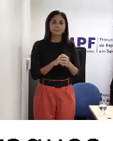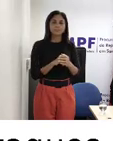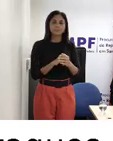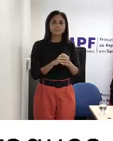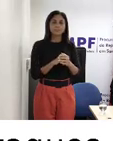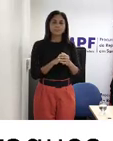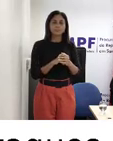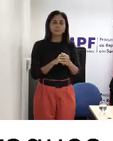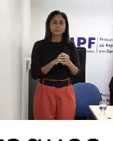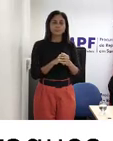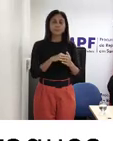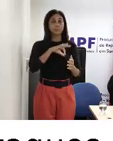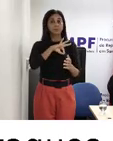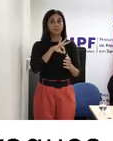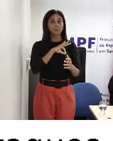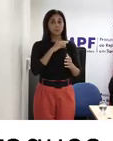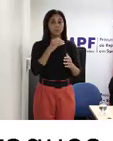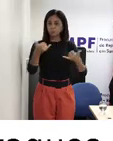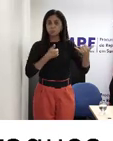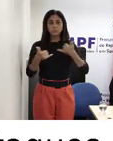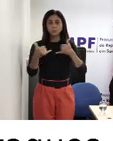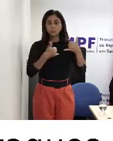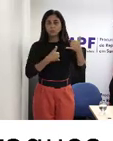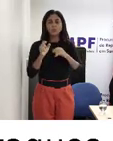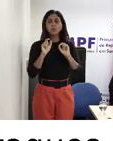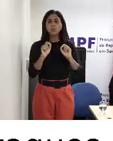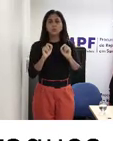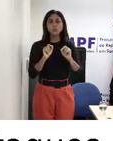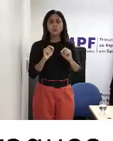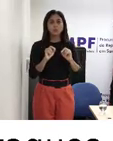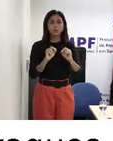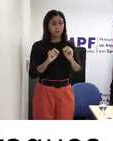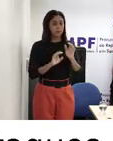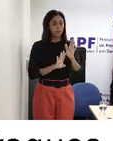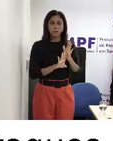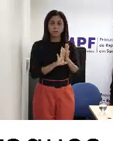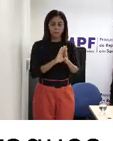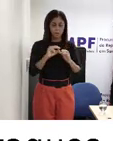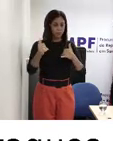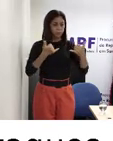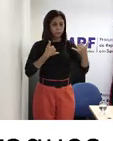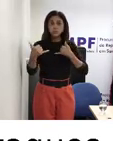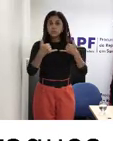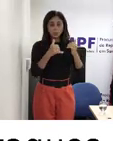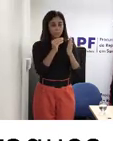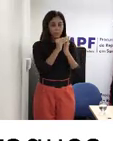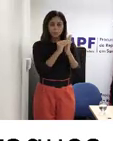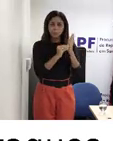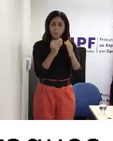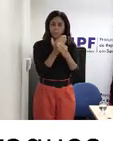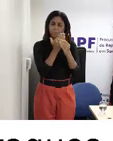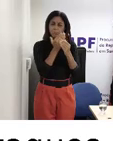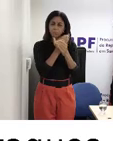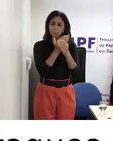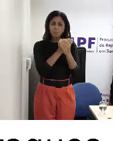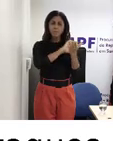2020 para 2021 um aumento em 33 aqui a gente tá vivendo acho que o finzinho do períododo pandêmico para sair aqui né e quando chega ali